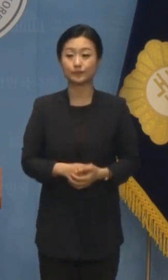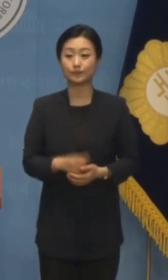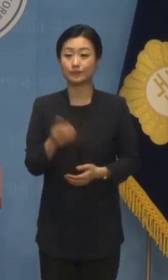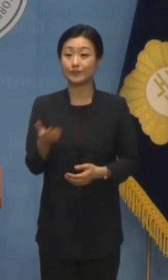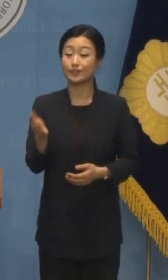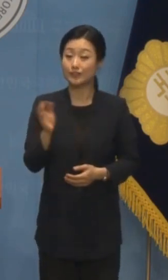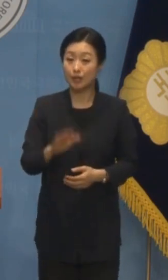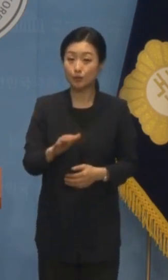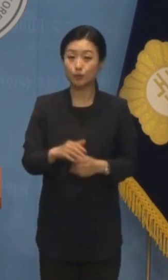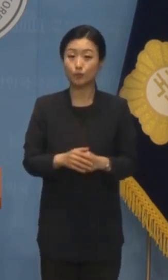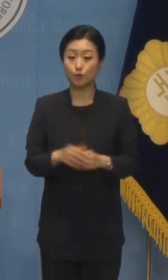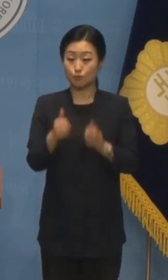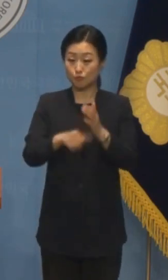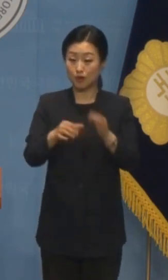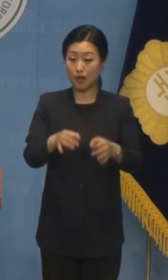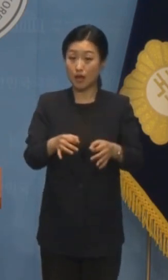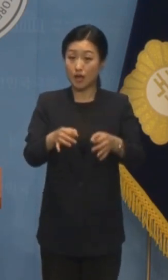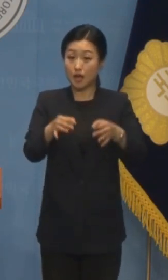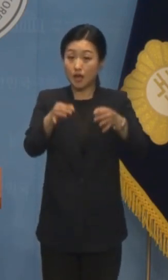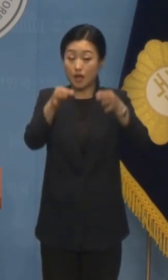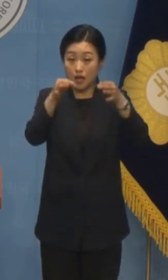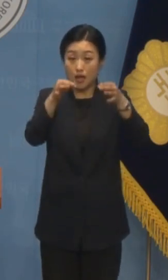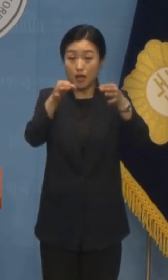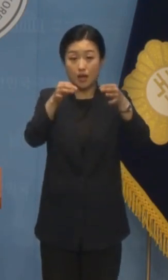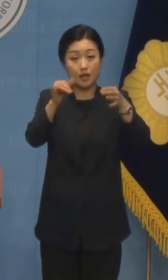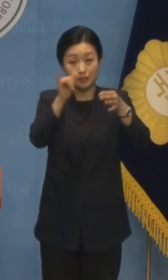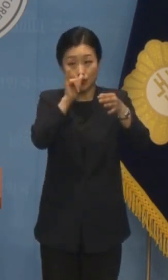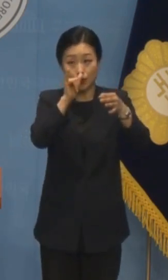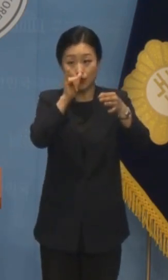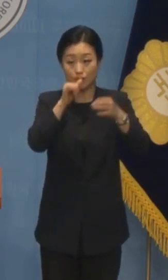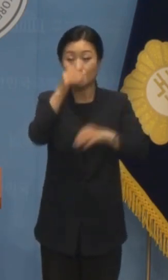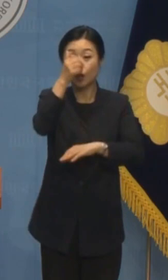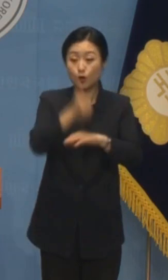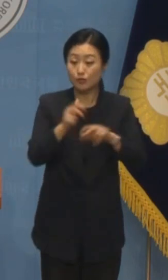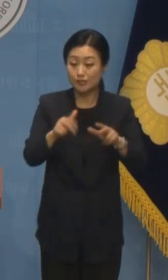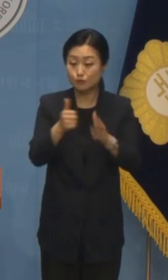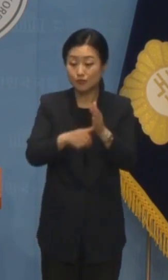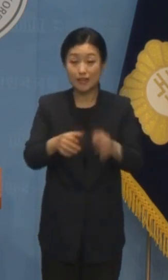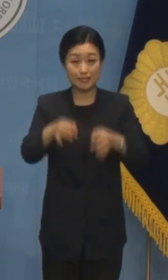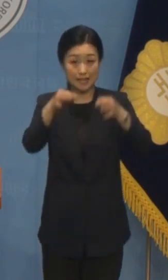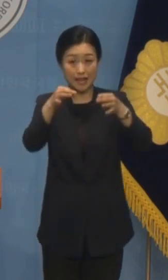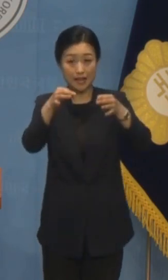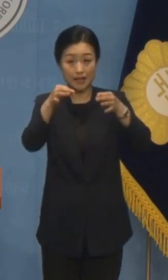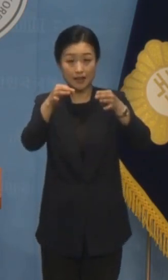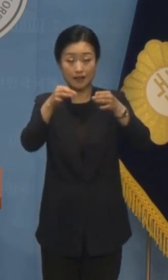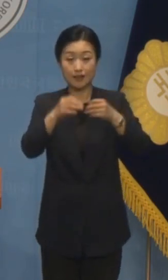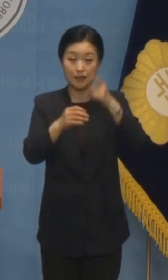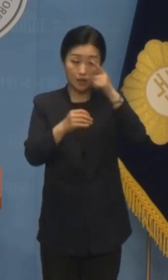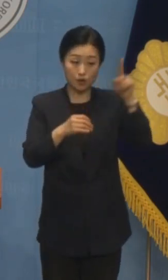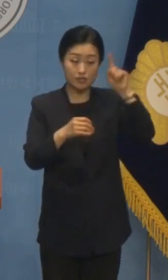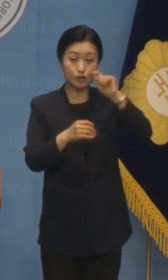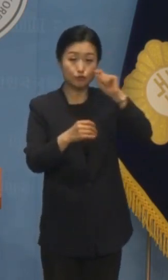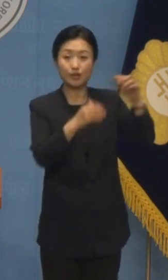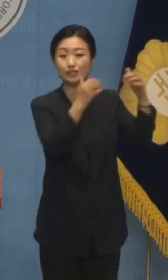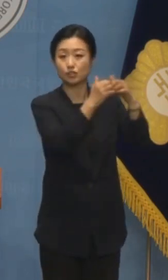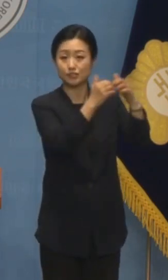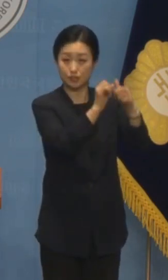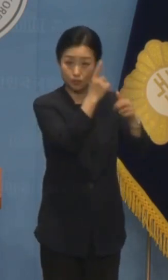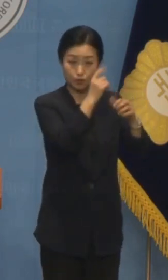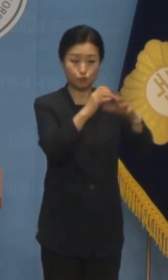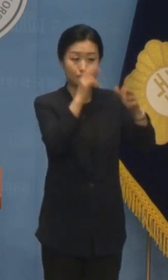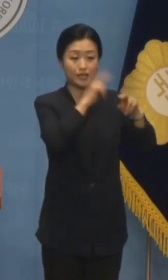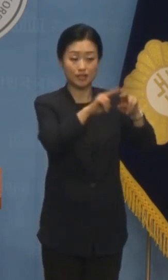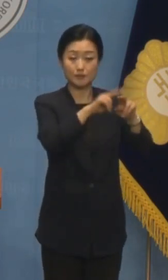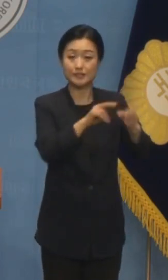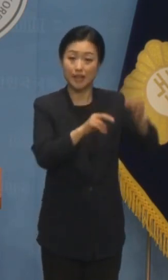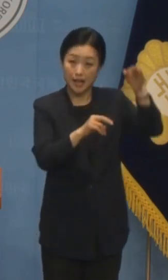그런데도 전례 없는 물가 인상이 일어난 것입니다. 결국 지금의 물가 인상은 러시아 우크라이나 전쟁 등으로 인한 국제유가의